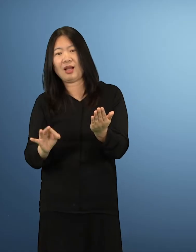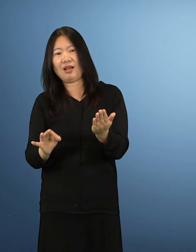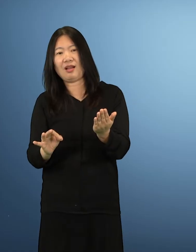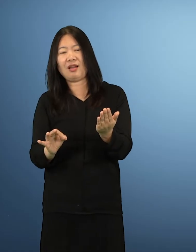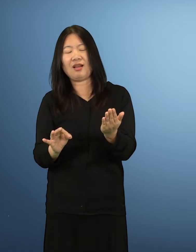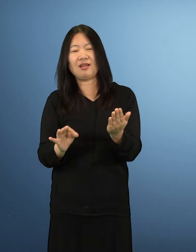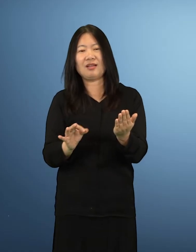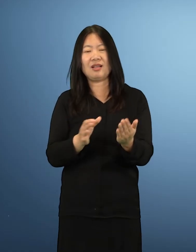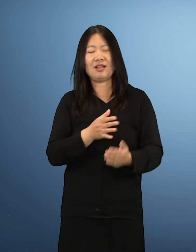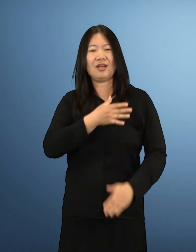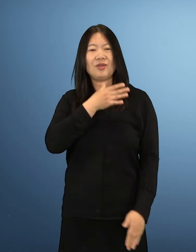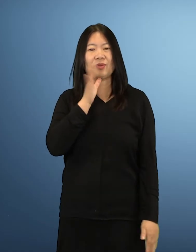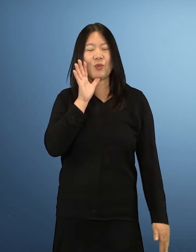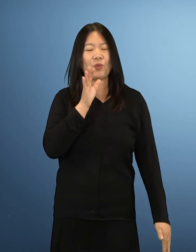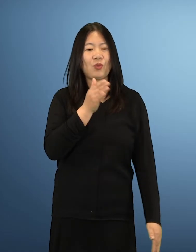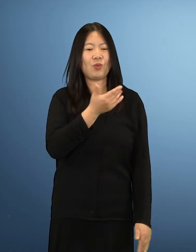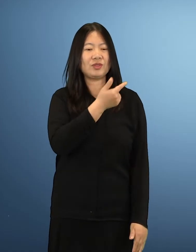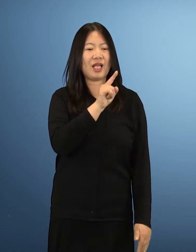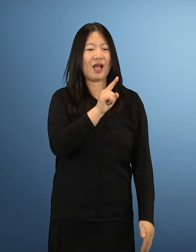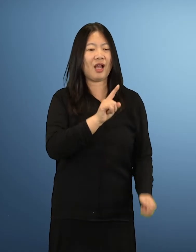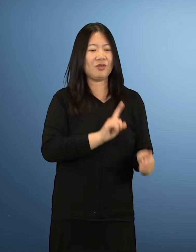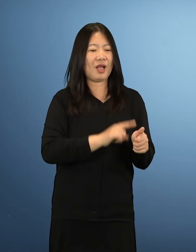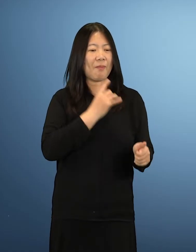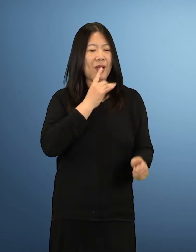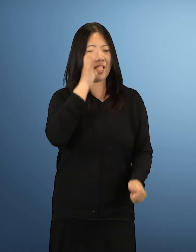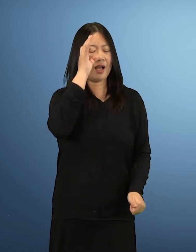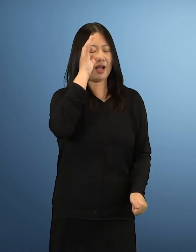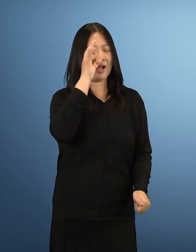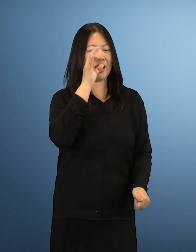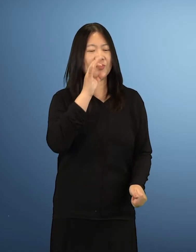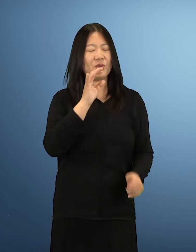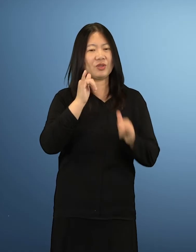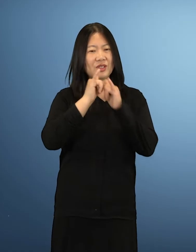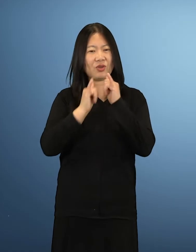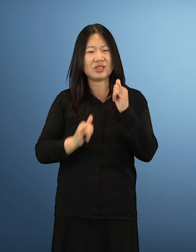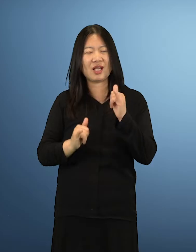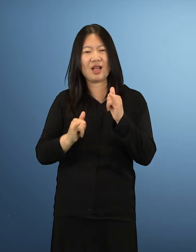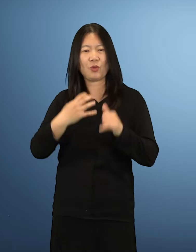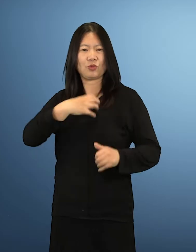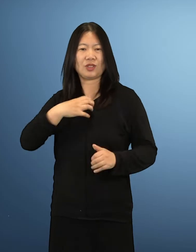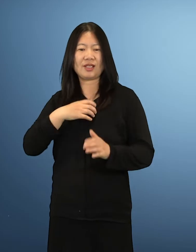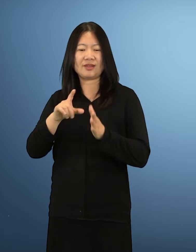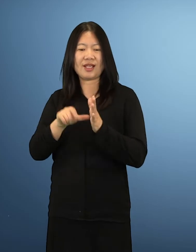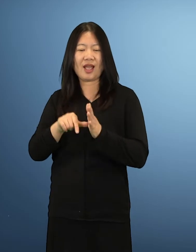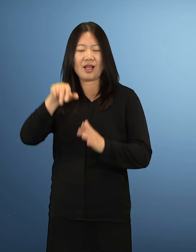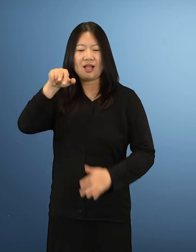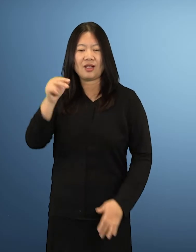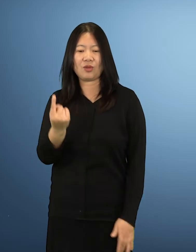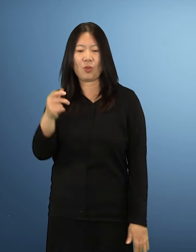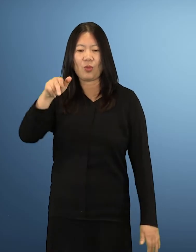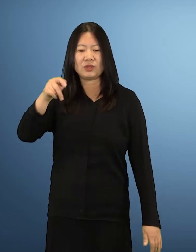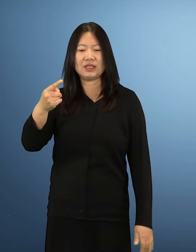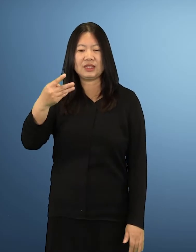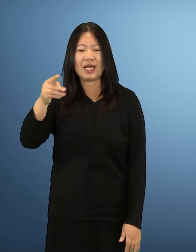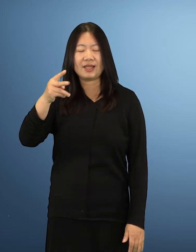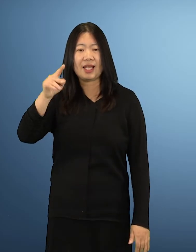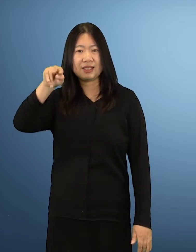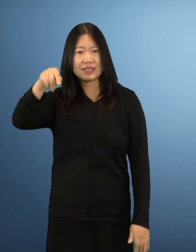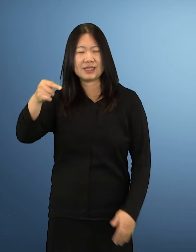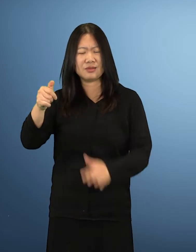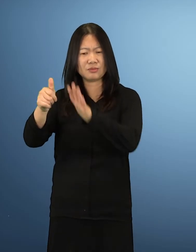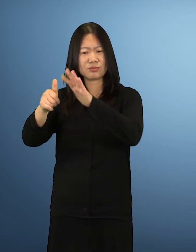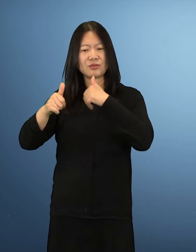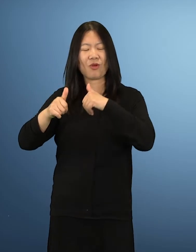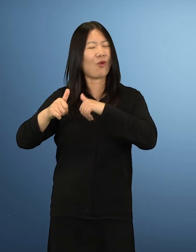이 노가객만 역사의 어떤 변곡점에서 소크라테스를 소환한 것만은